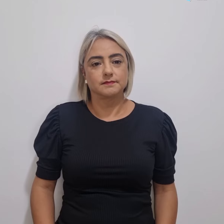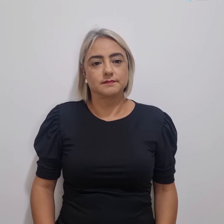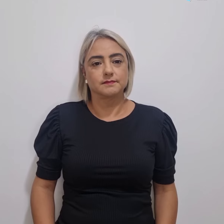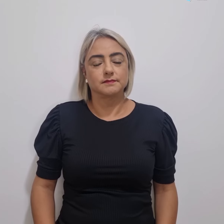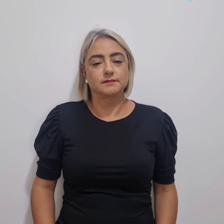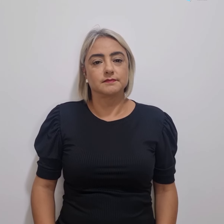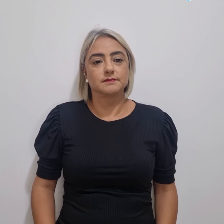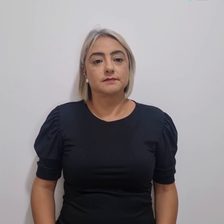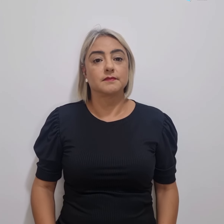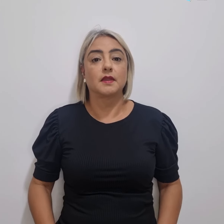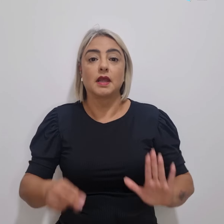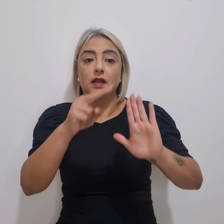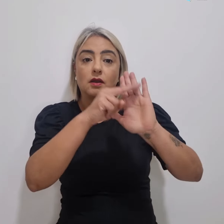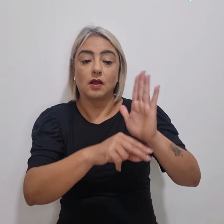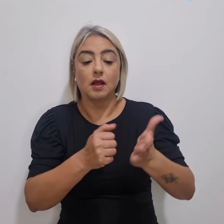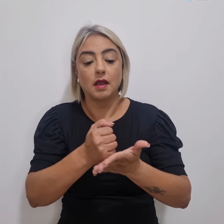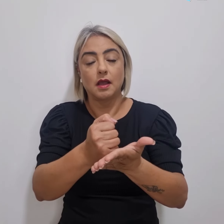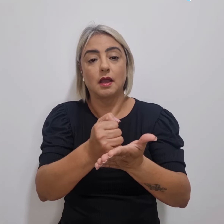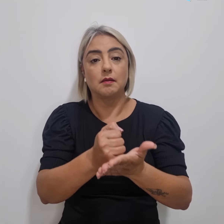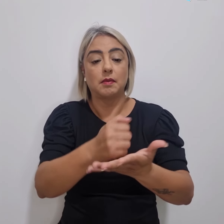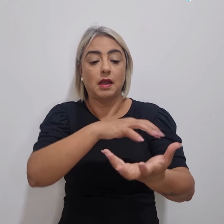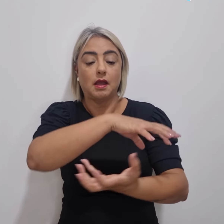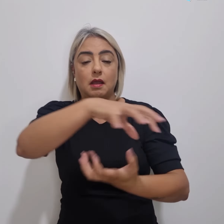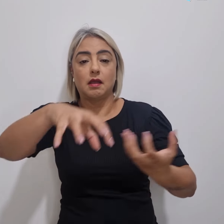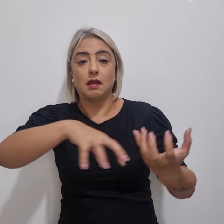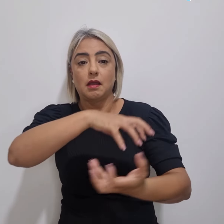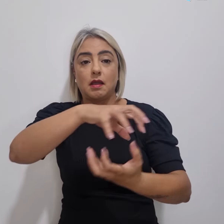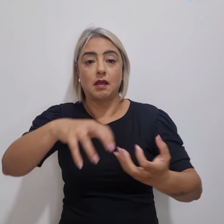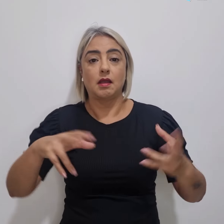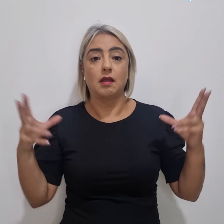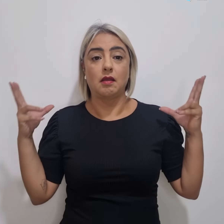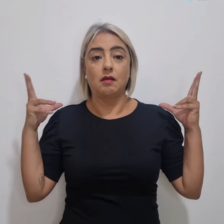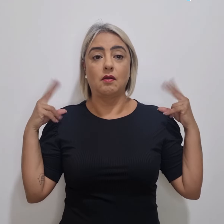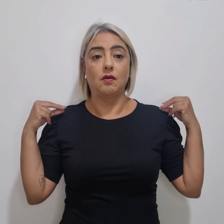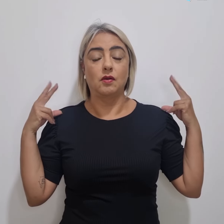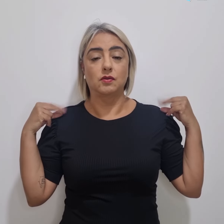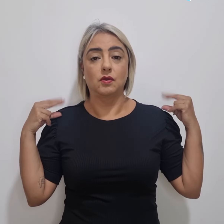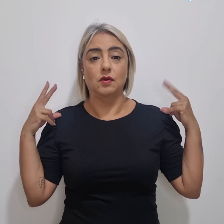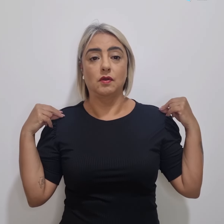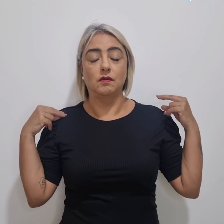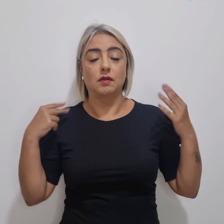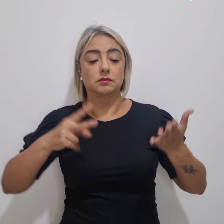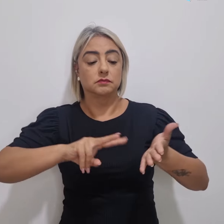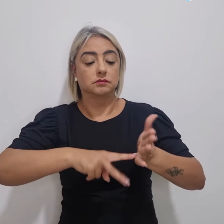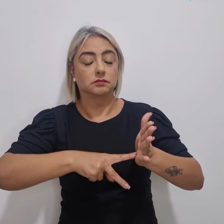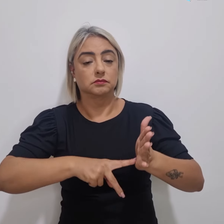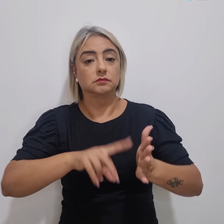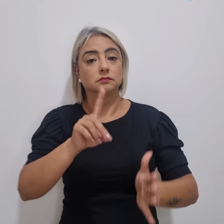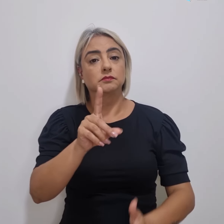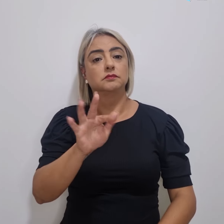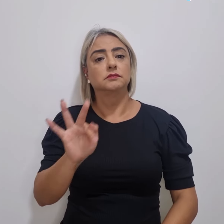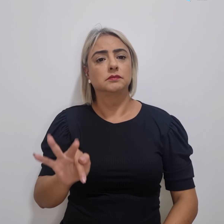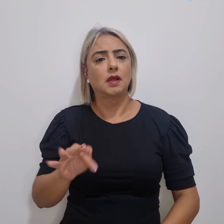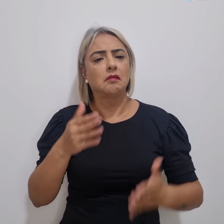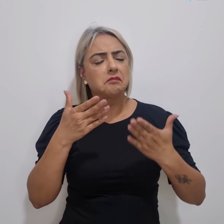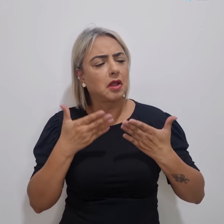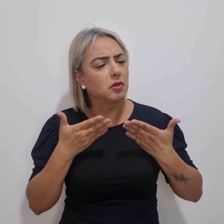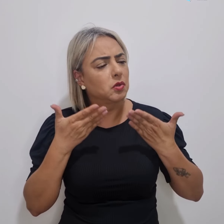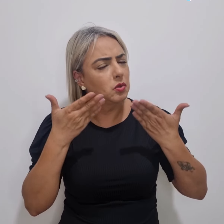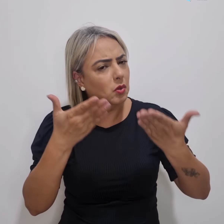Nota de apoio à greve dos rodoviários. O SimproDF presta todo o seu apoio